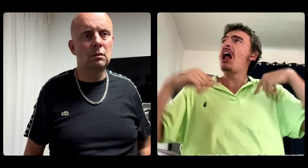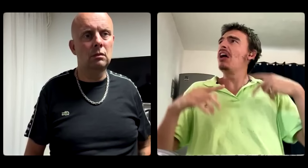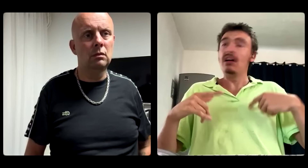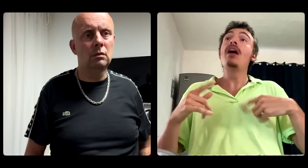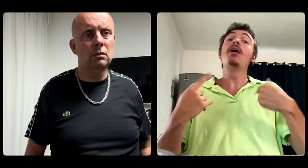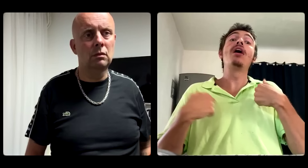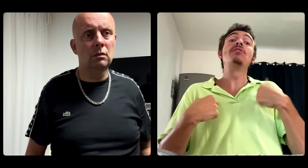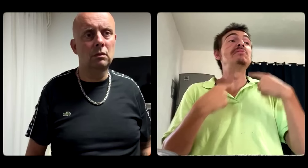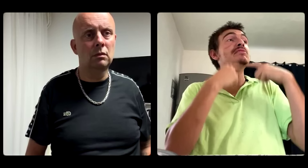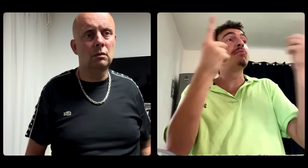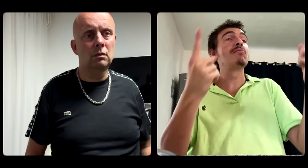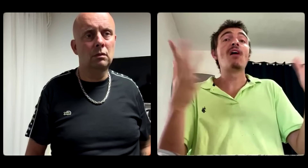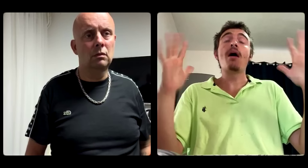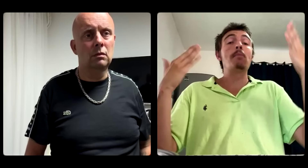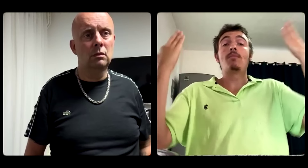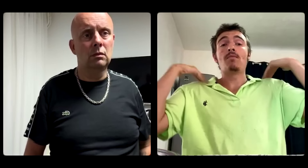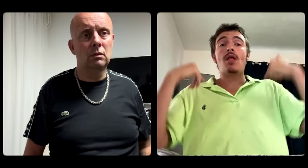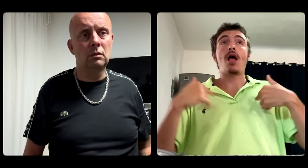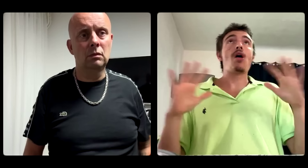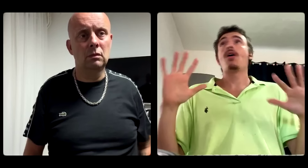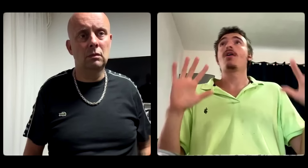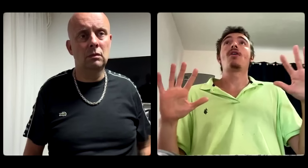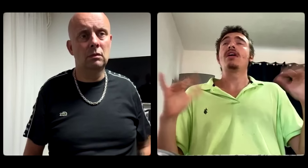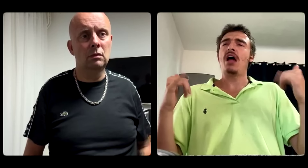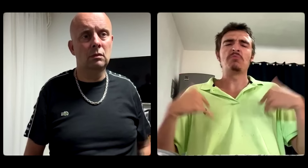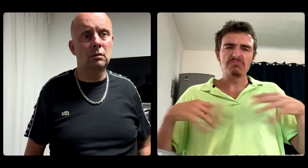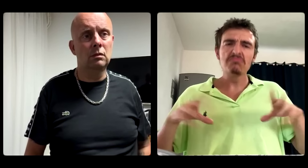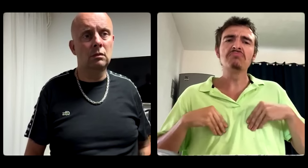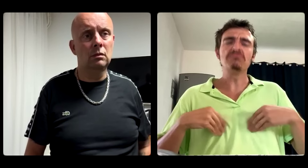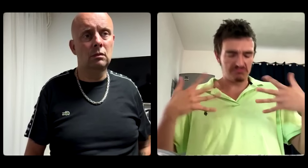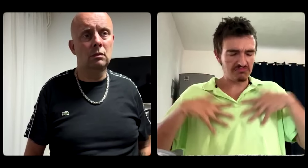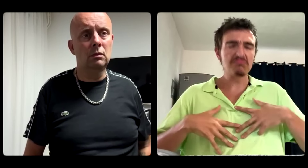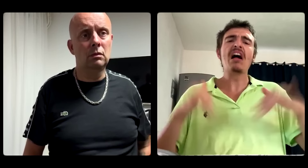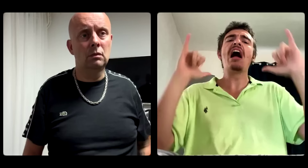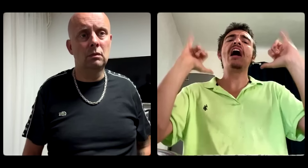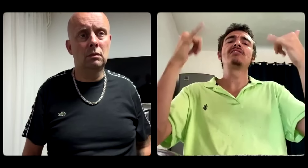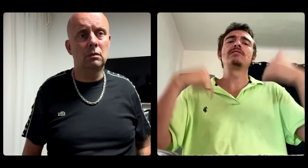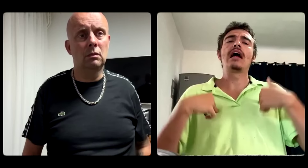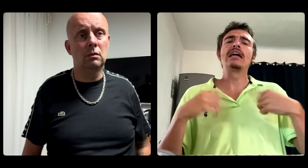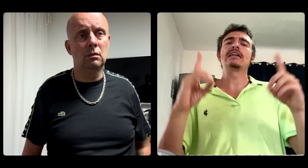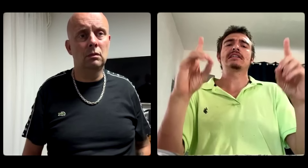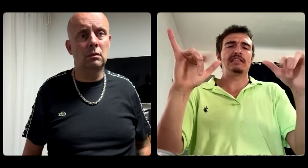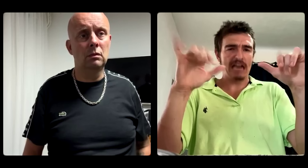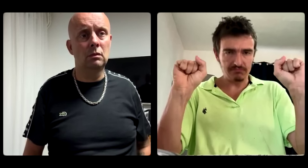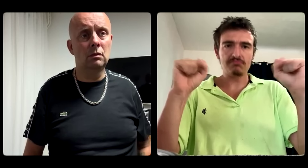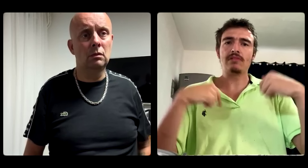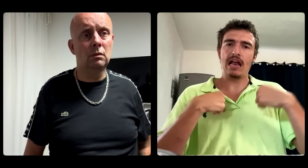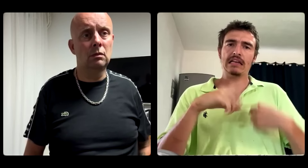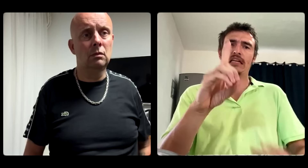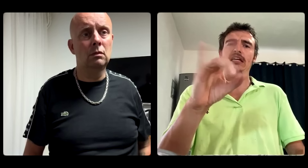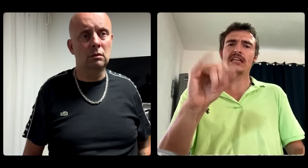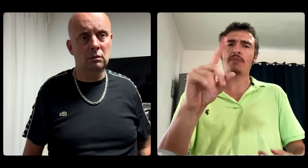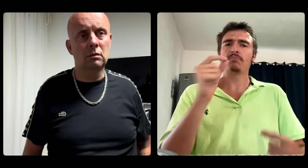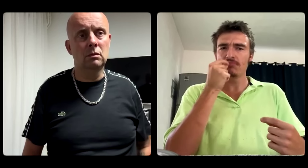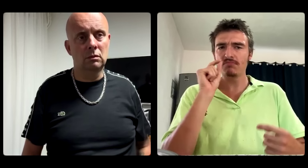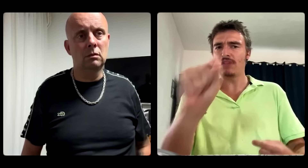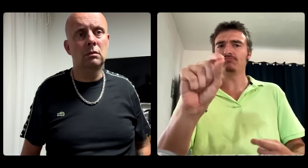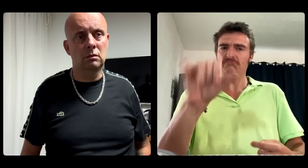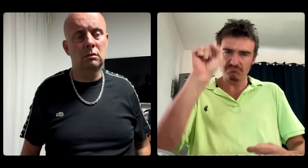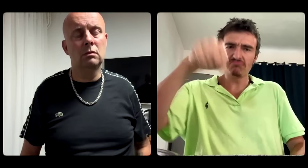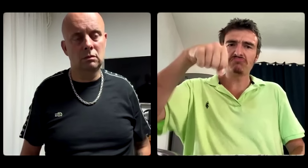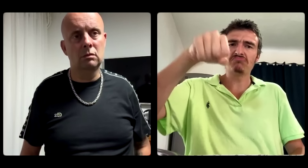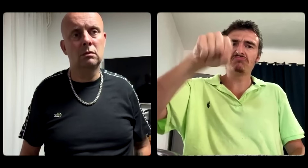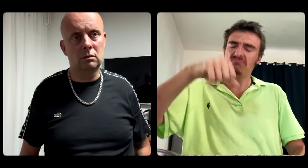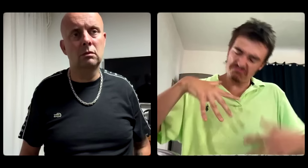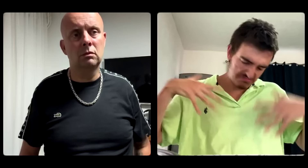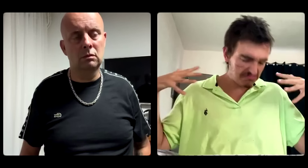Yousef. Dit kan nog niet. Dus je bent teruggekeerd naar hun. Dus dat kan echt niet.